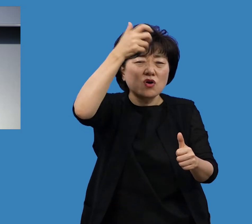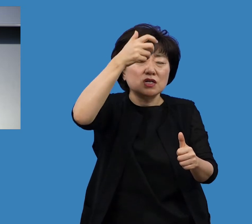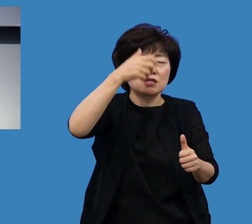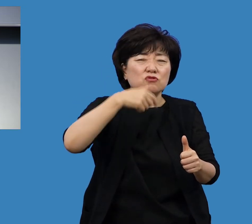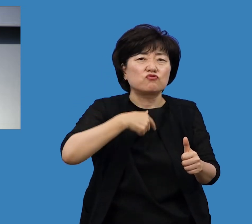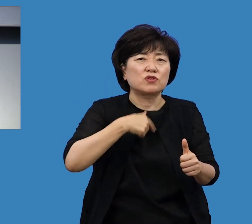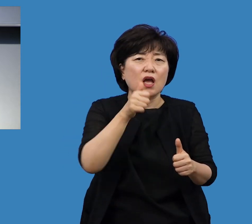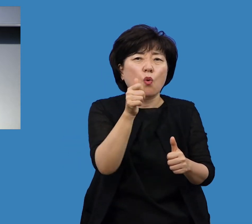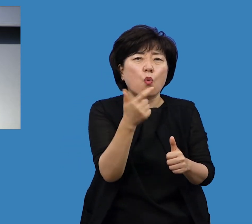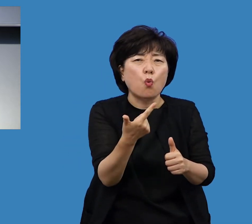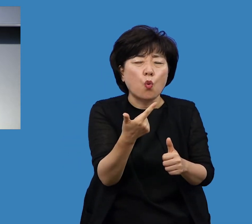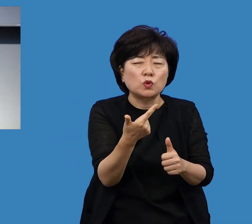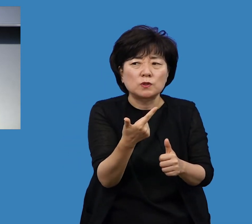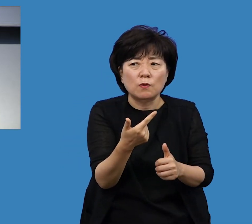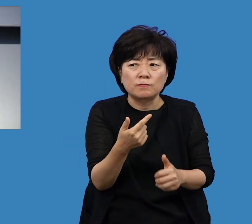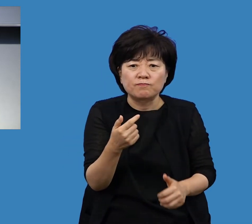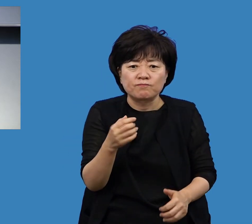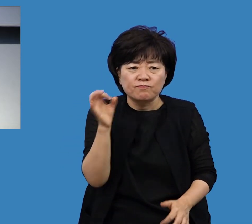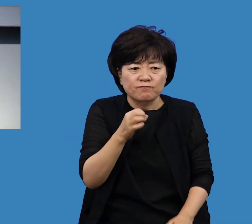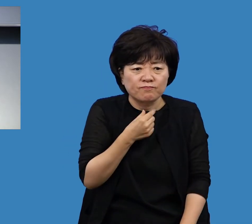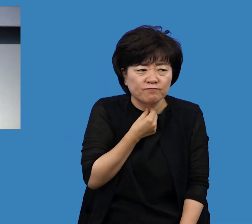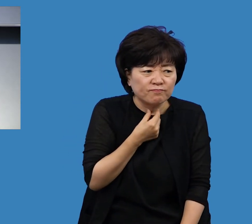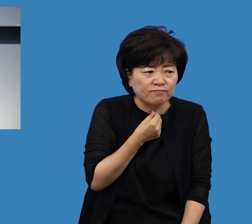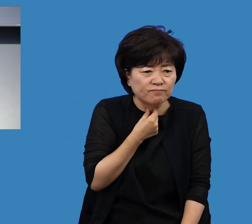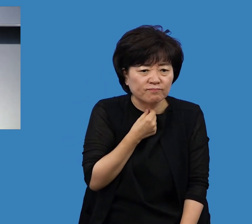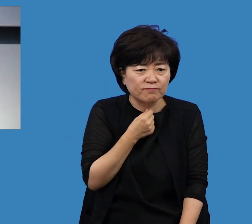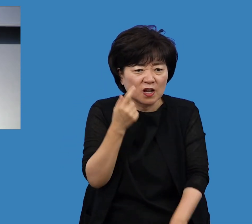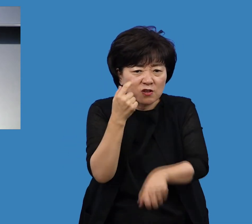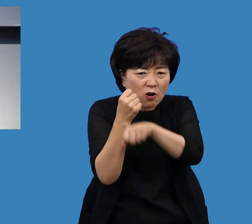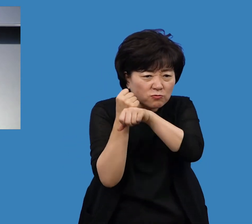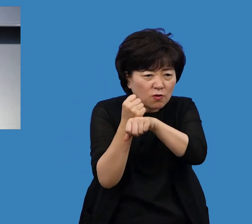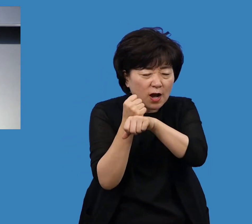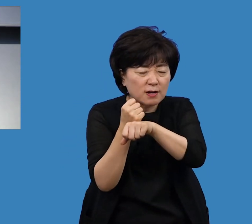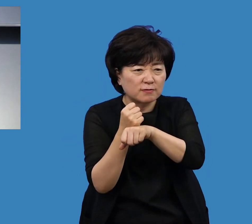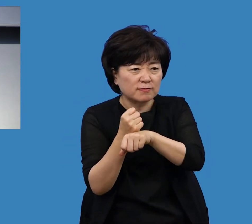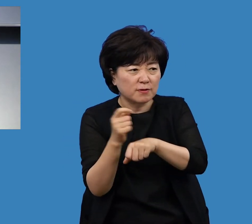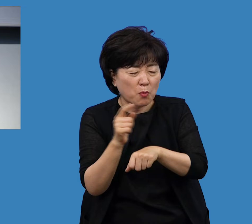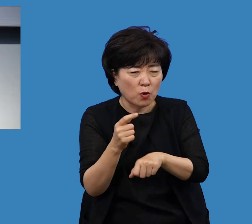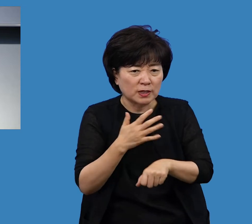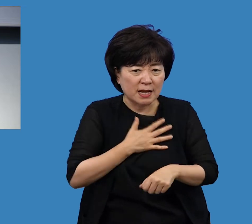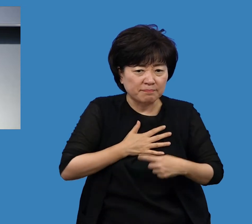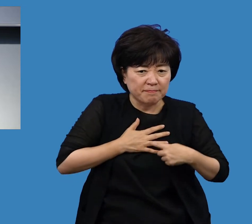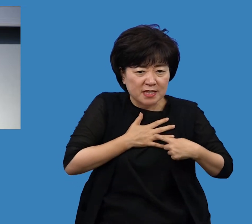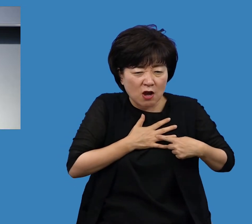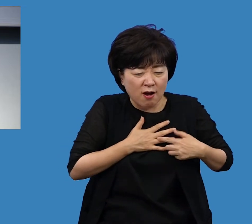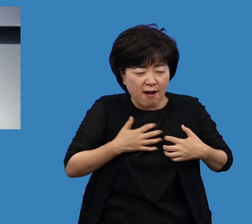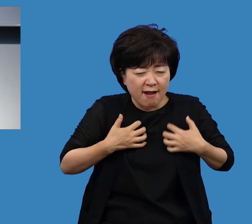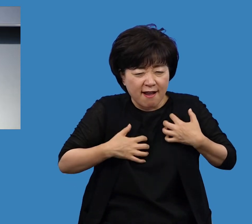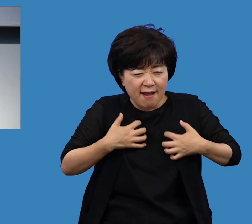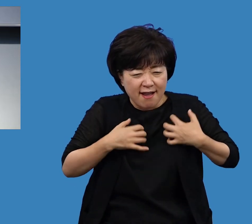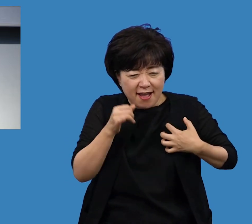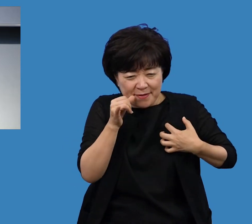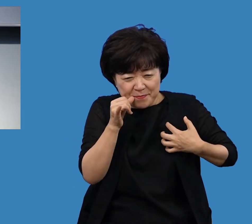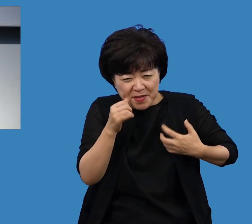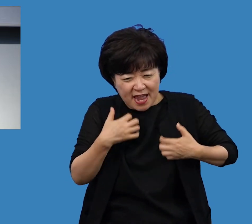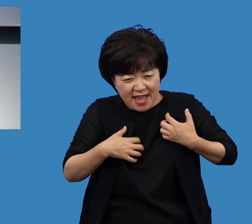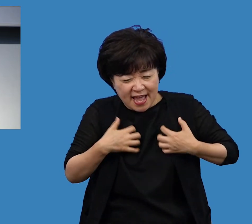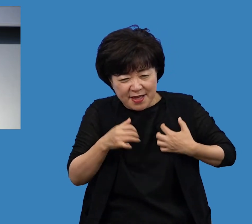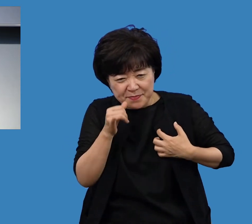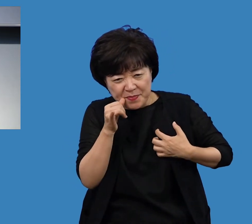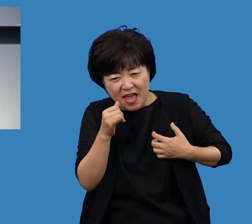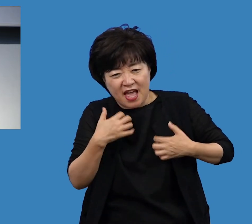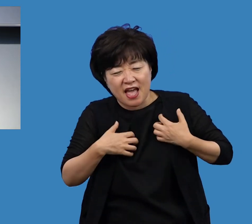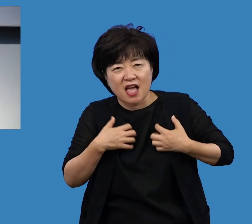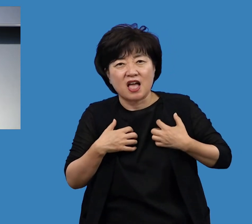혼으로 그것을 찾게 하고, 연구하게 하고, 추구하게 하고, 우리의 감정은 재미를 느끼게 하고, 점점 그것이 재밌어지게 하고,